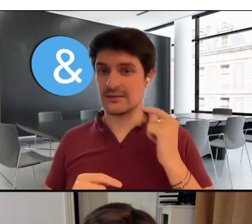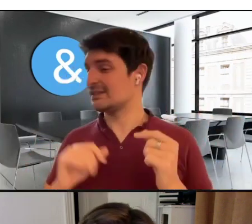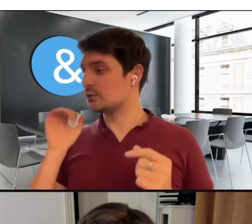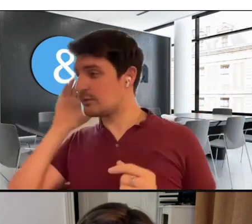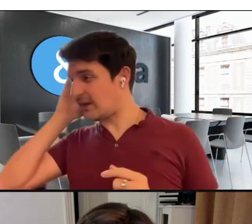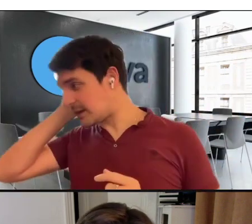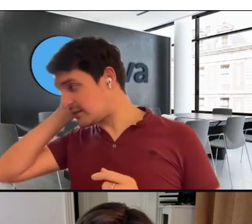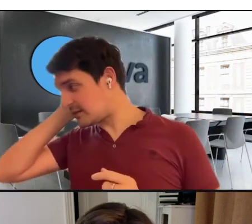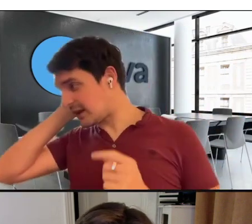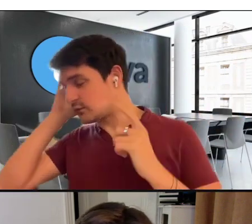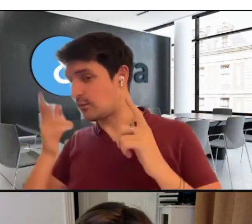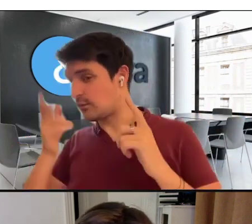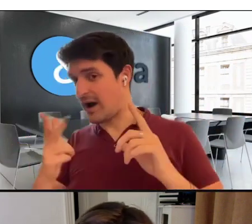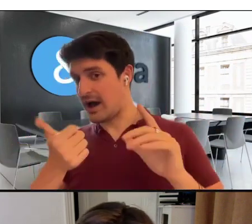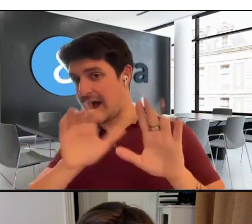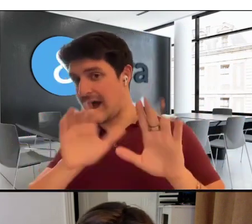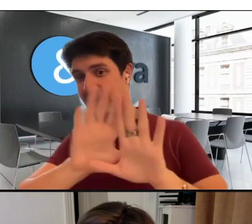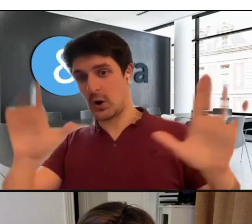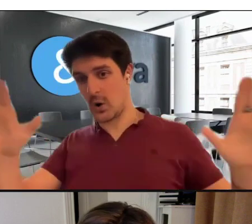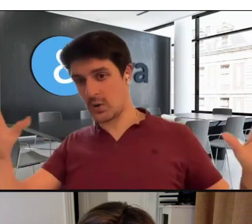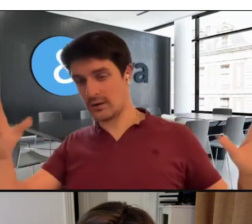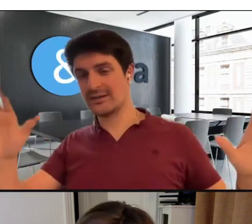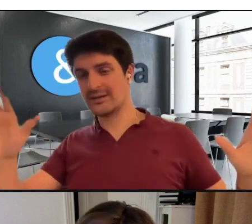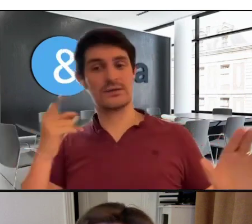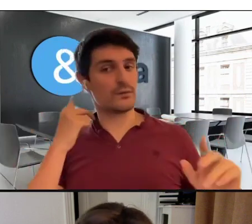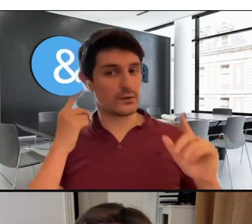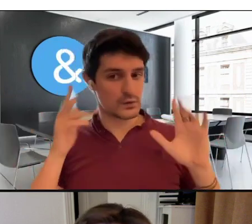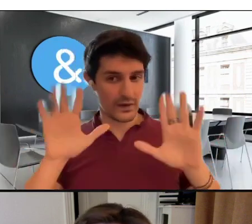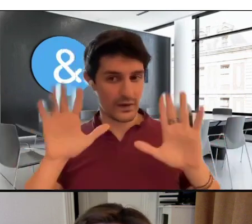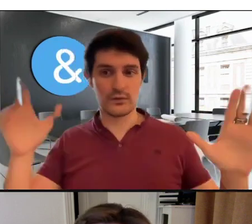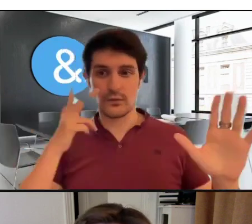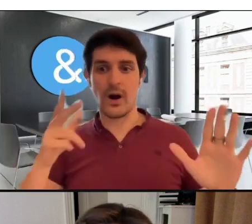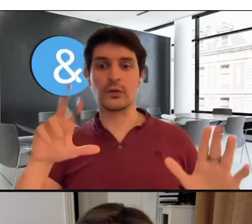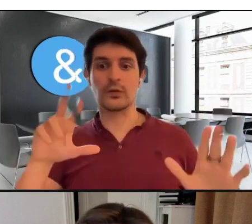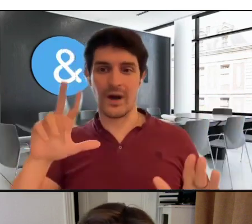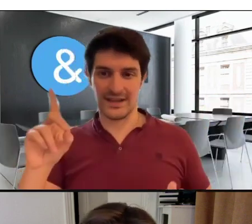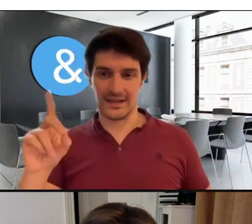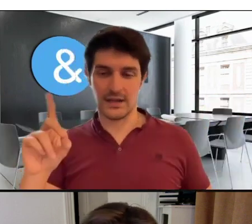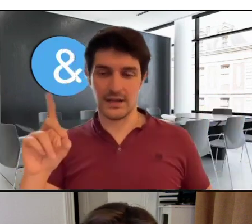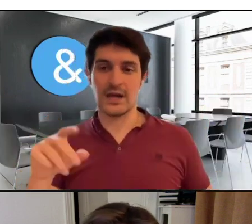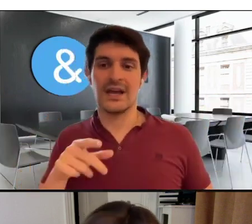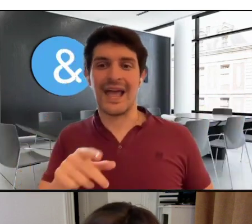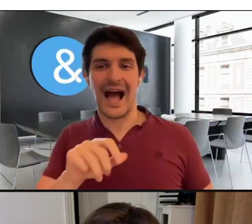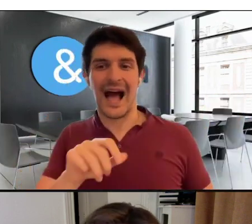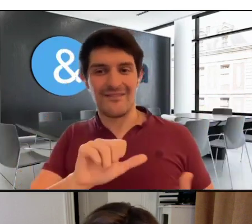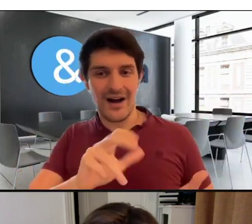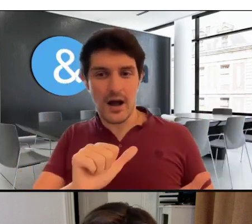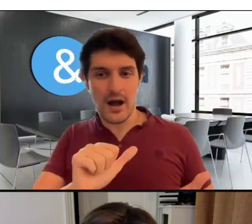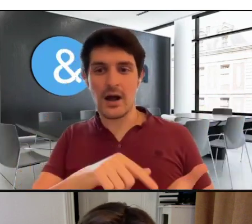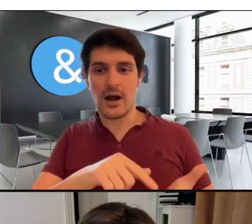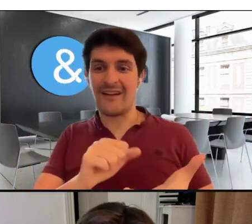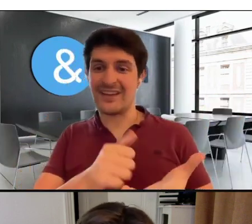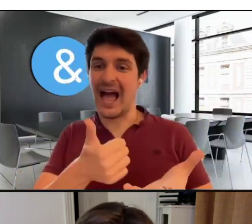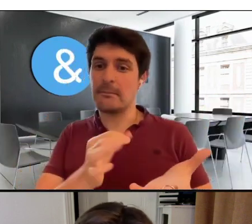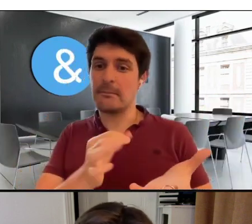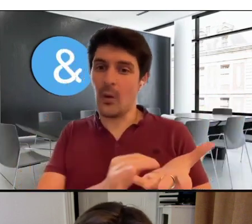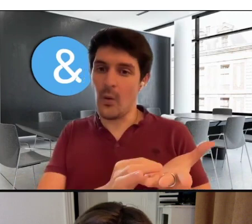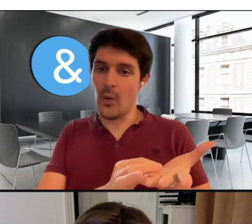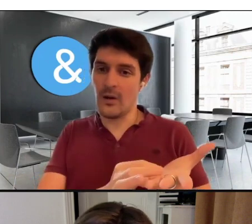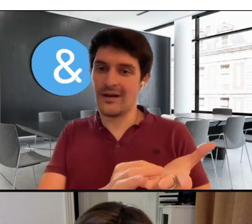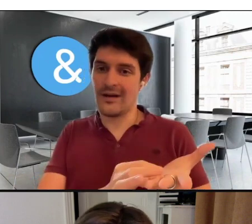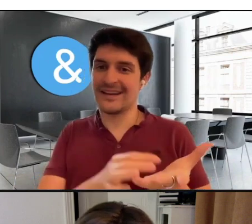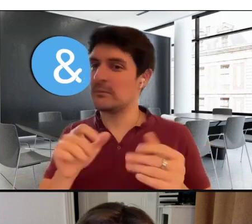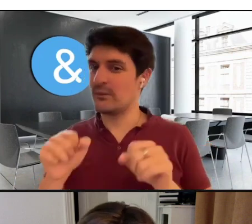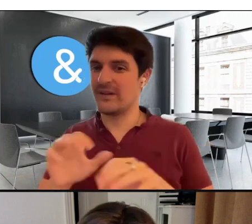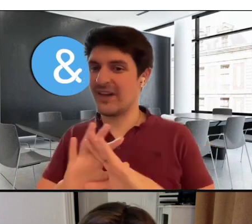tu fermes un oreille, tu vois un écran. Tu vois deux oreilles, tu vois en 3D. Et avant, avec un micro,